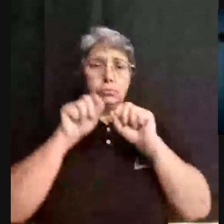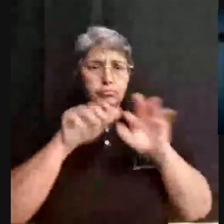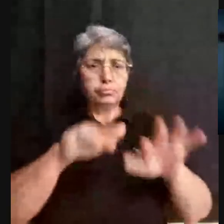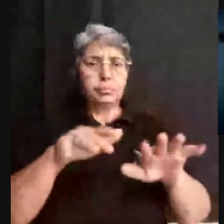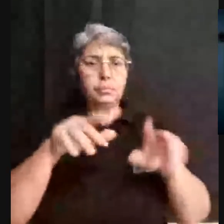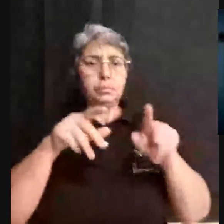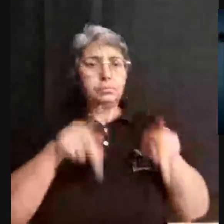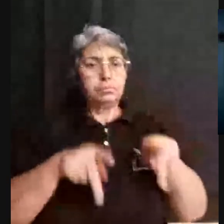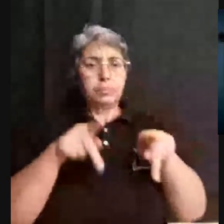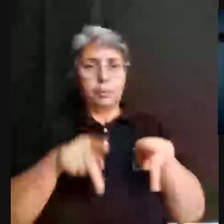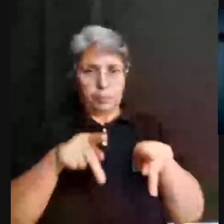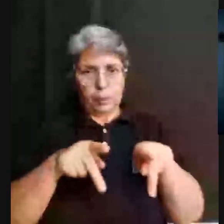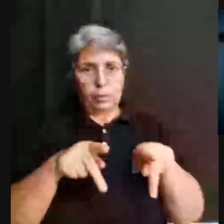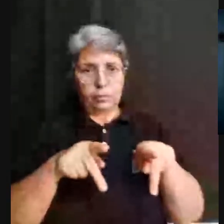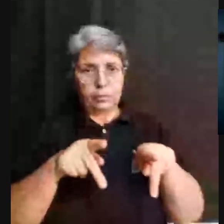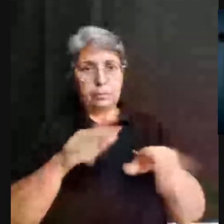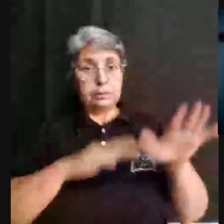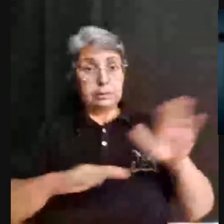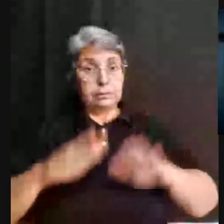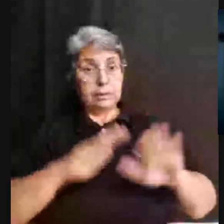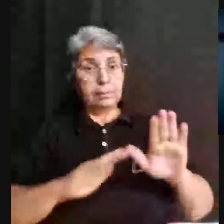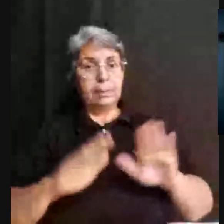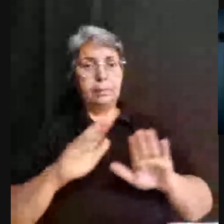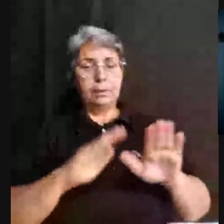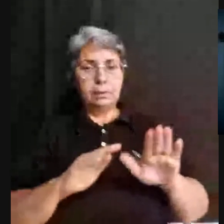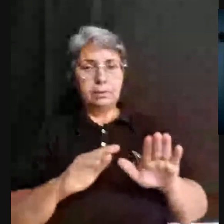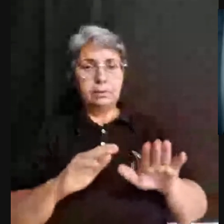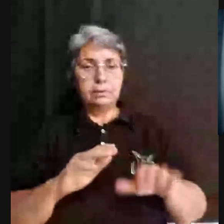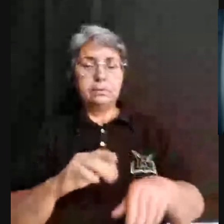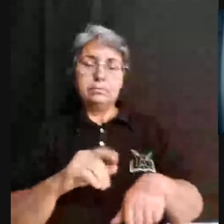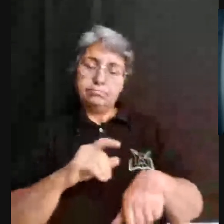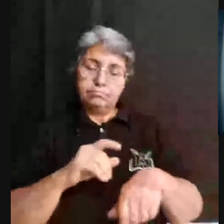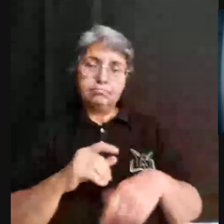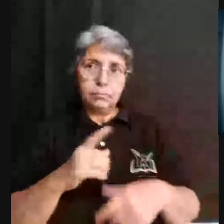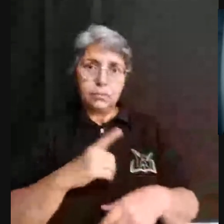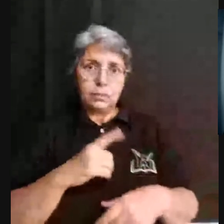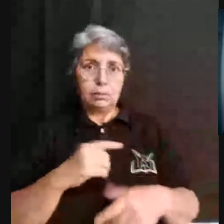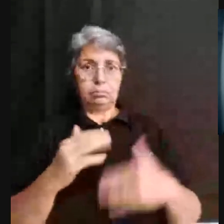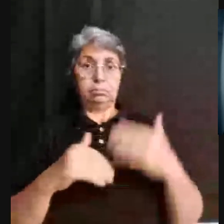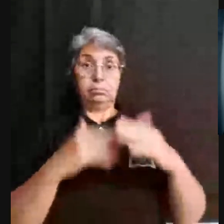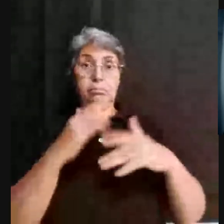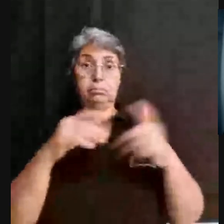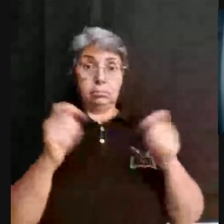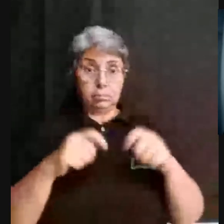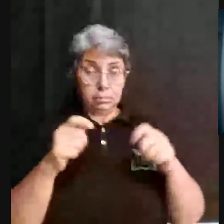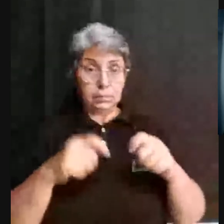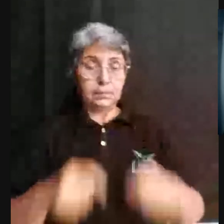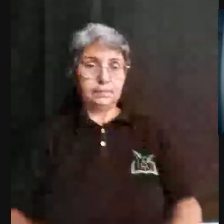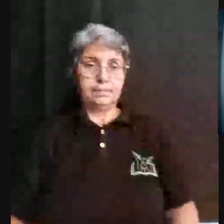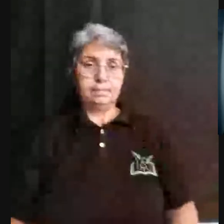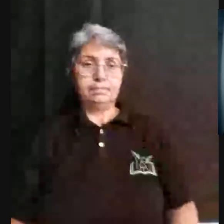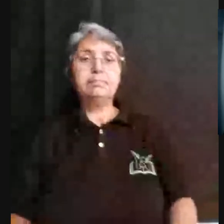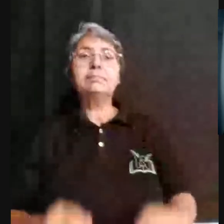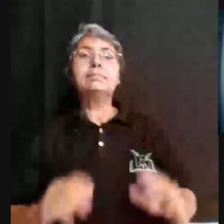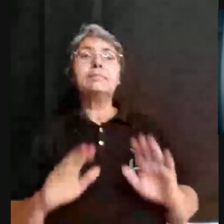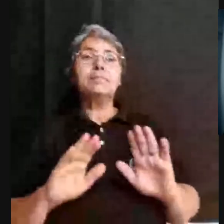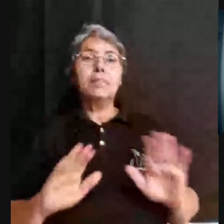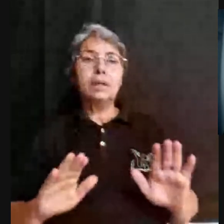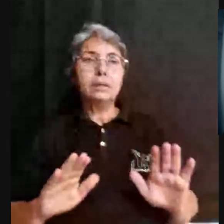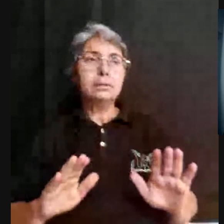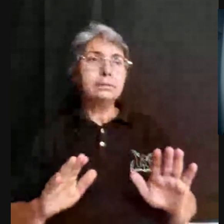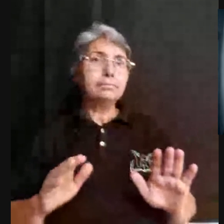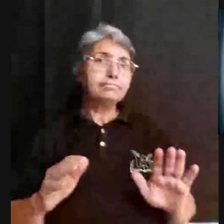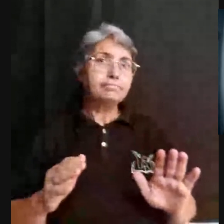espiritualmente e era relevante para aquele momento. Então, considerando que